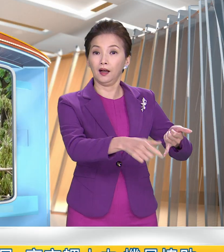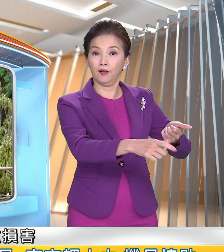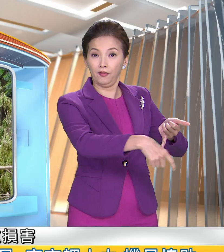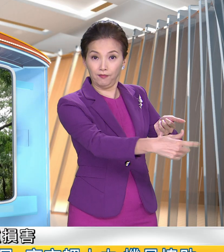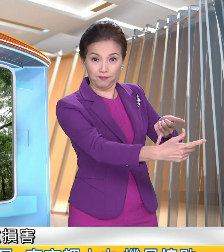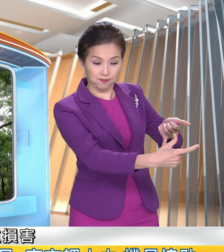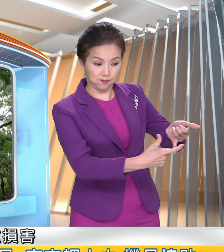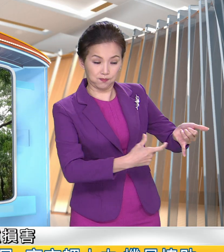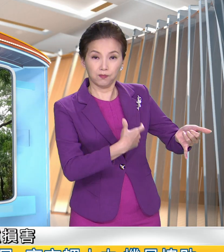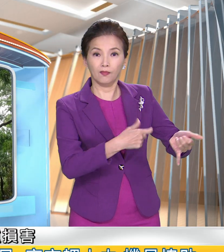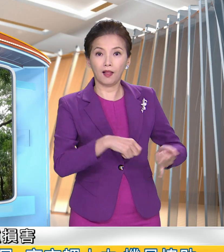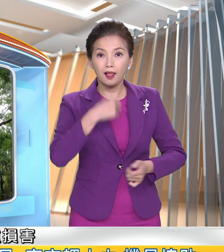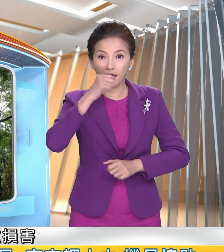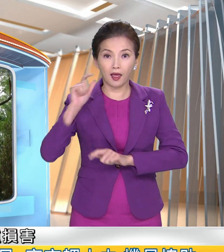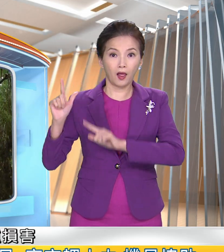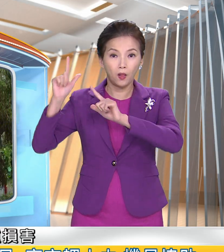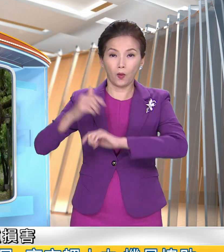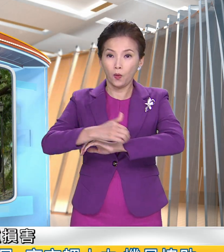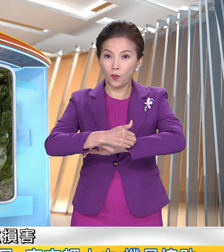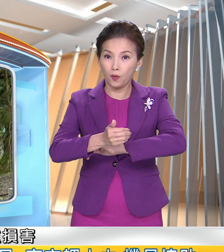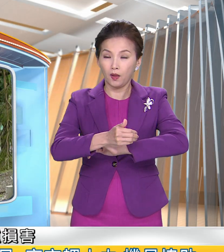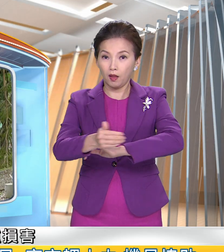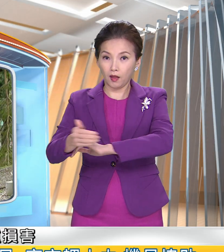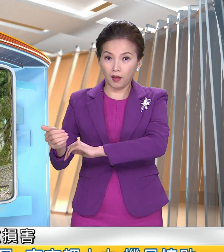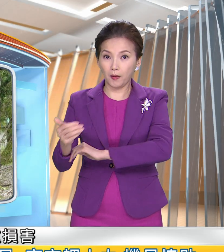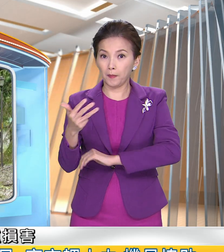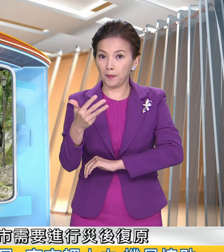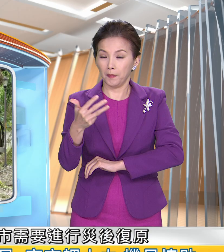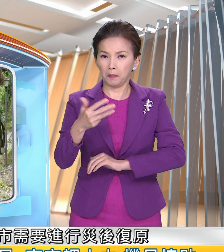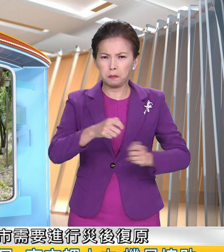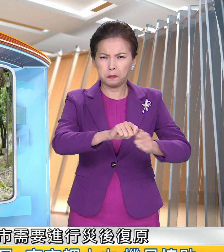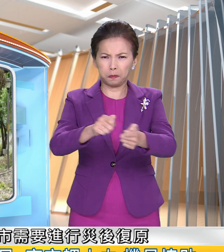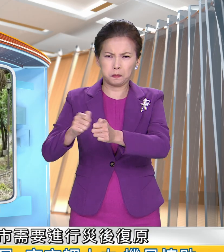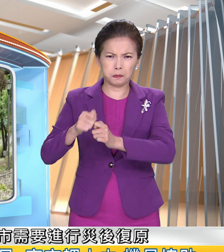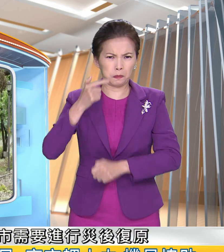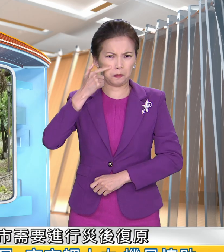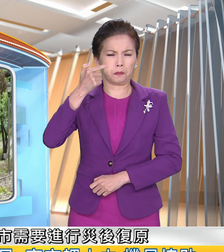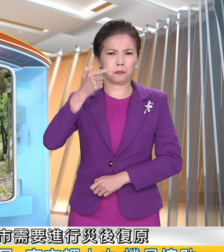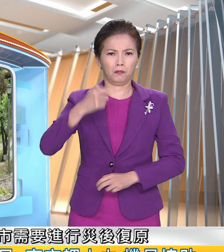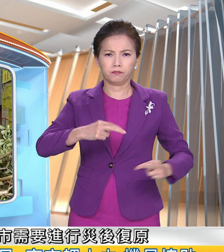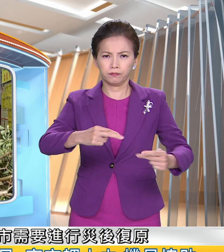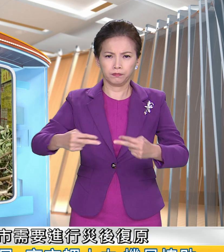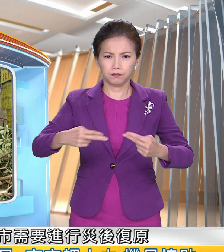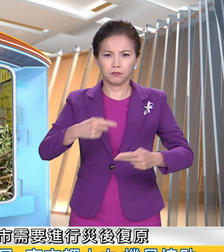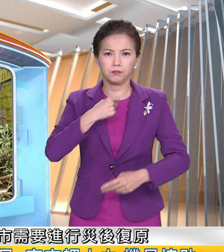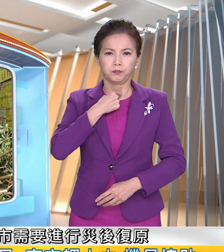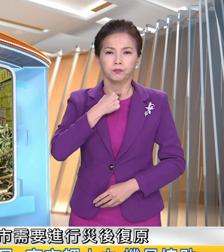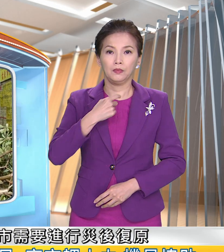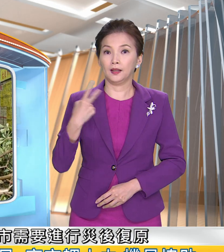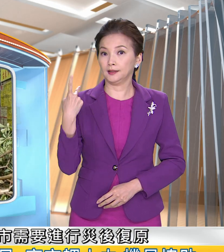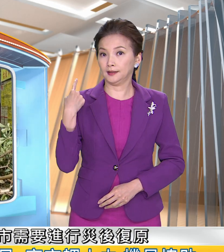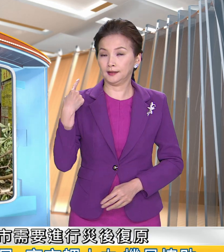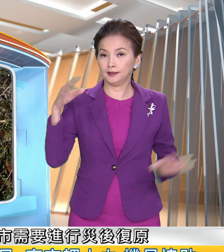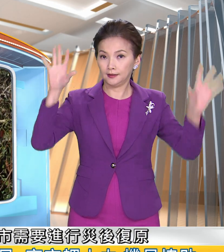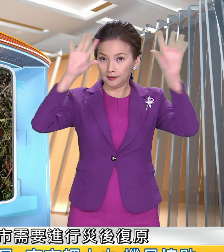因为台风遭遇严重损害，台东县有8个乡镇市需要进行灾后复